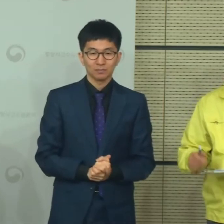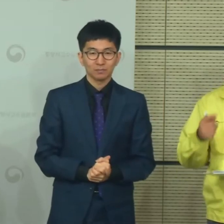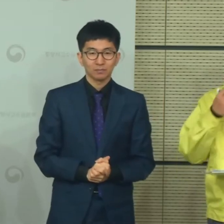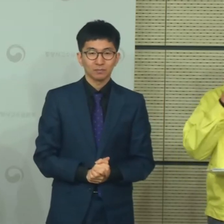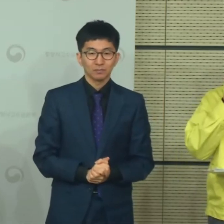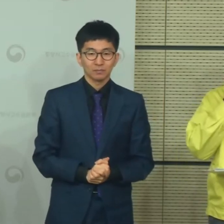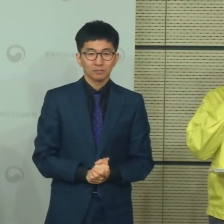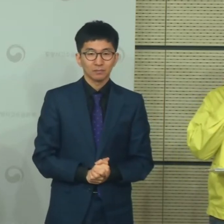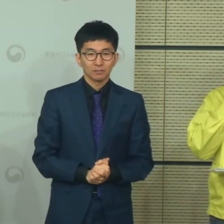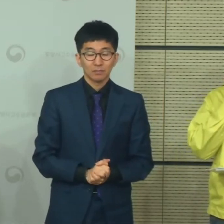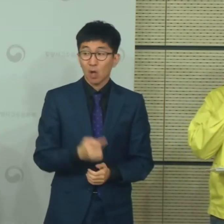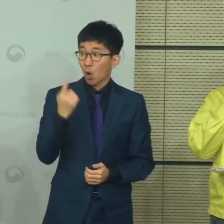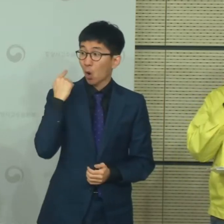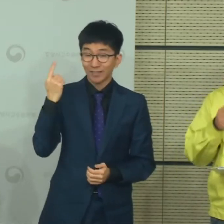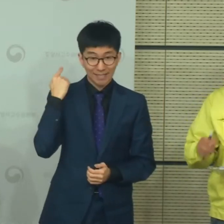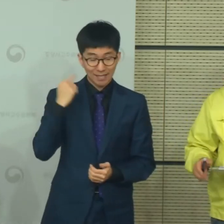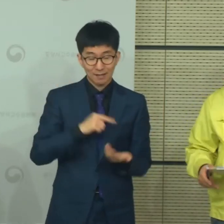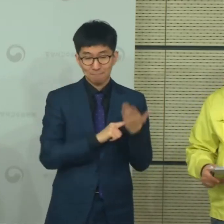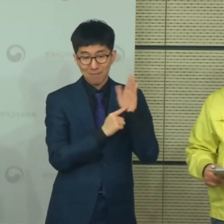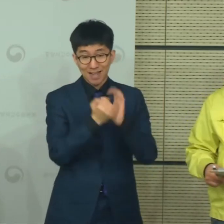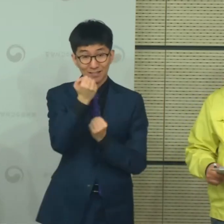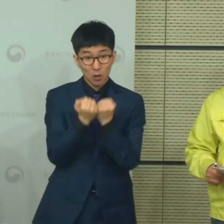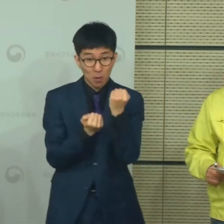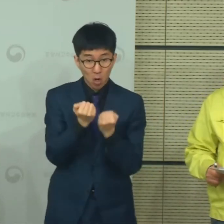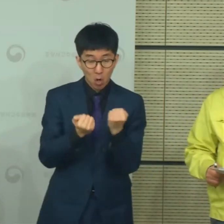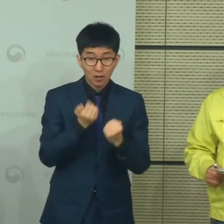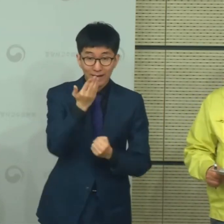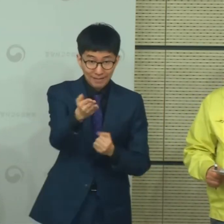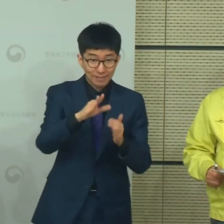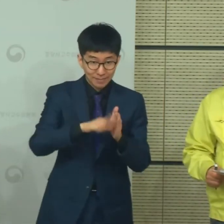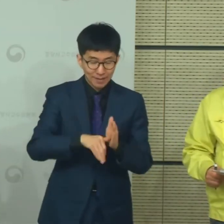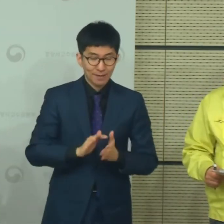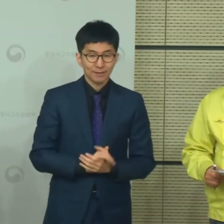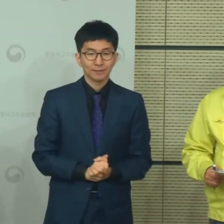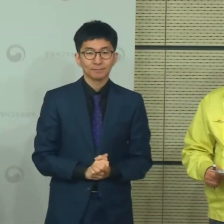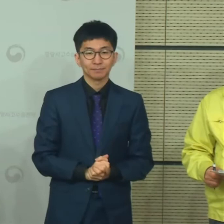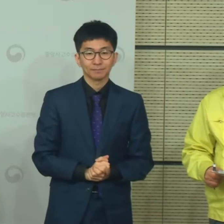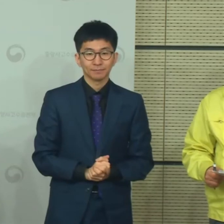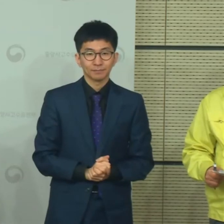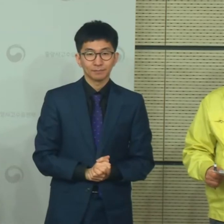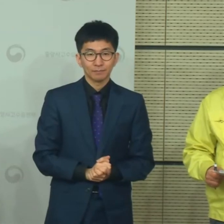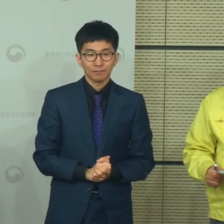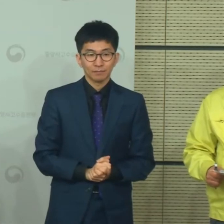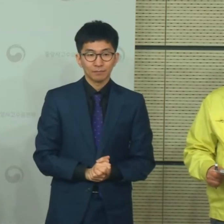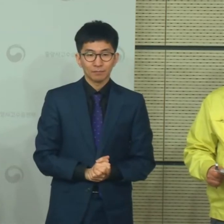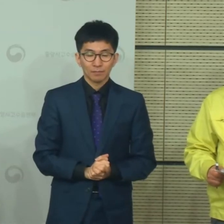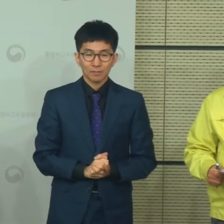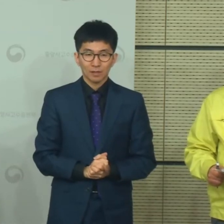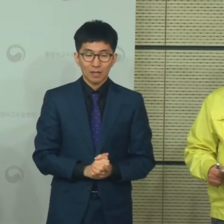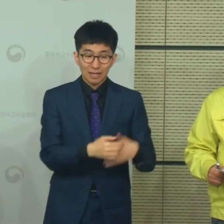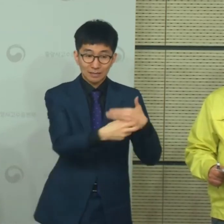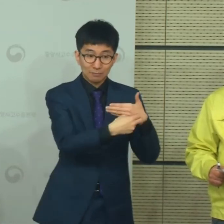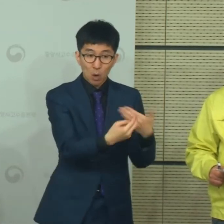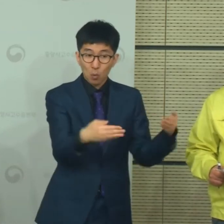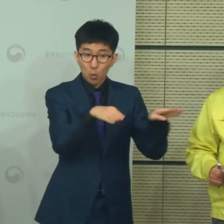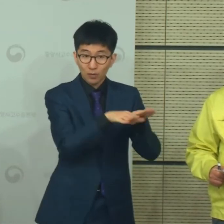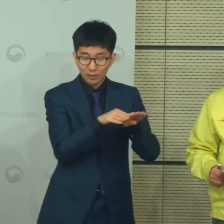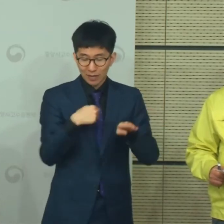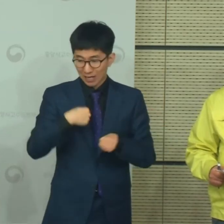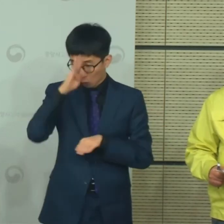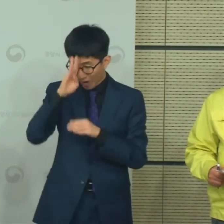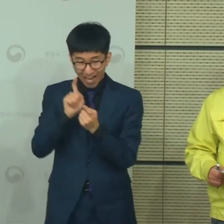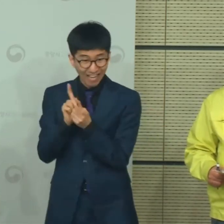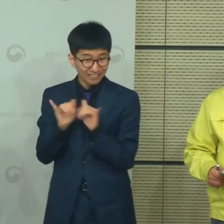그 어제 브리핑에서도 그 이 전화 상담 또 이